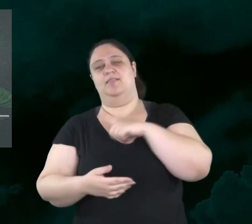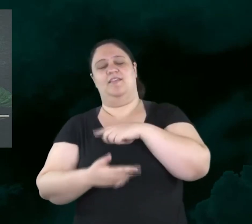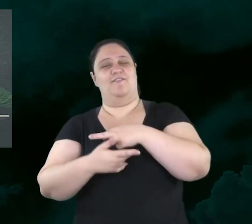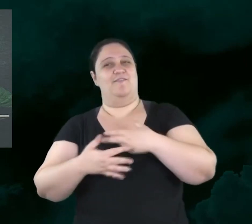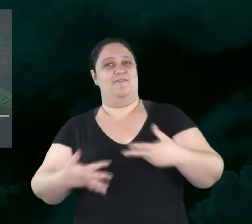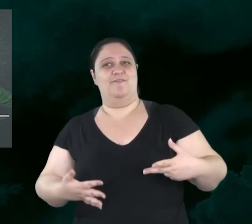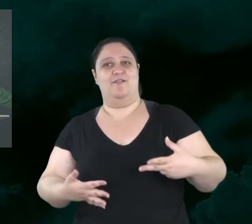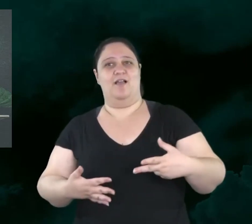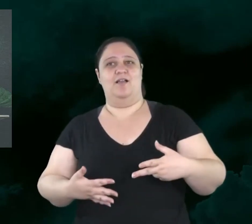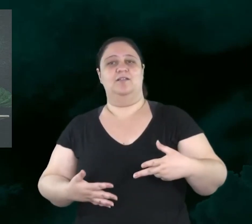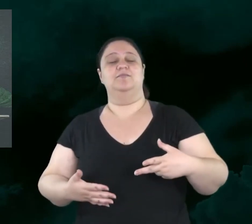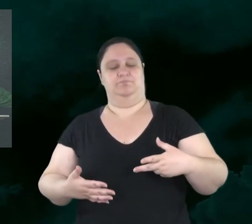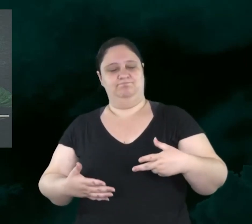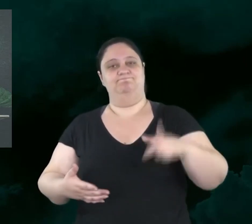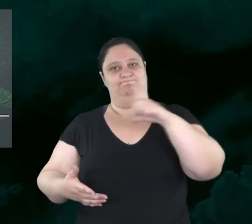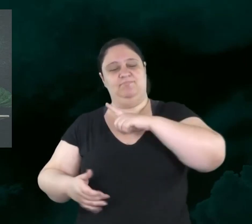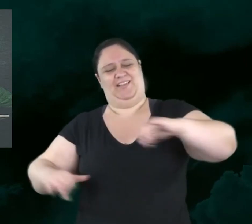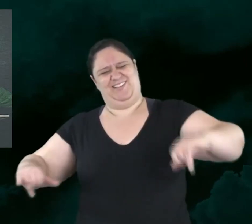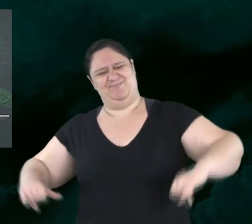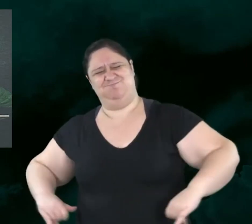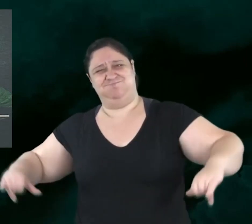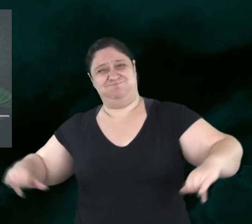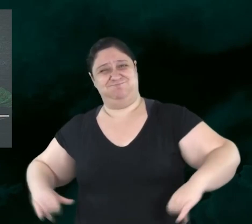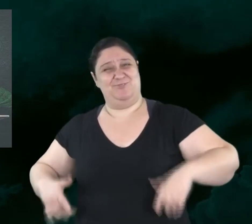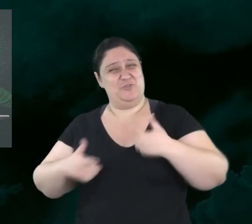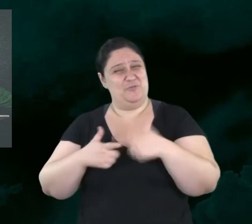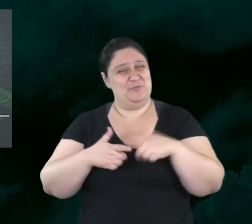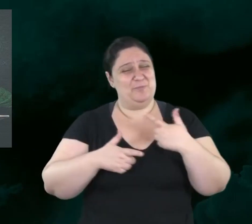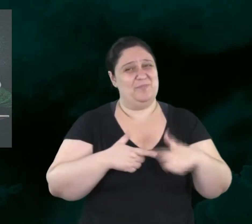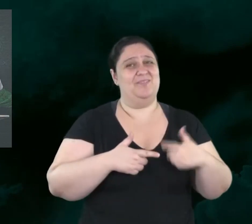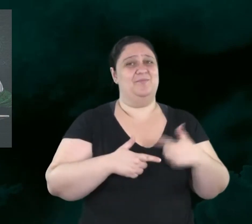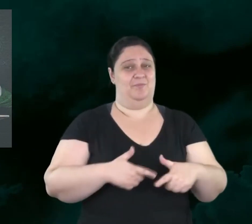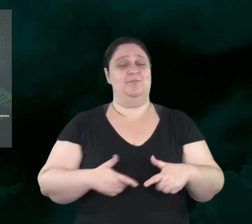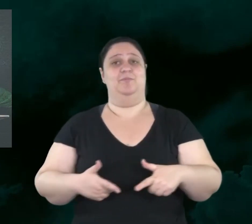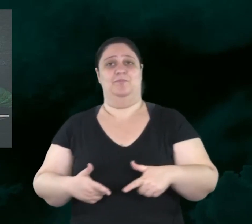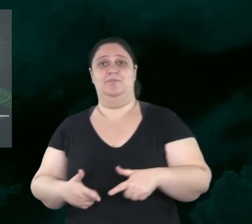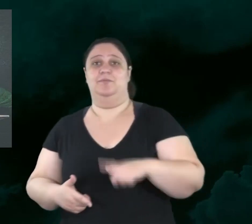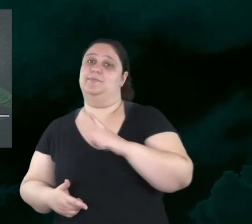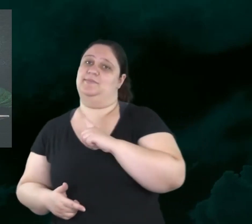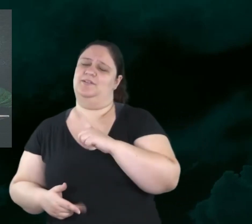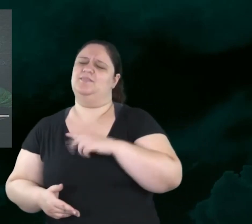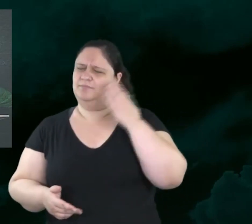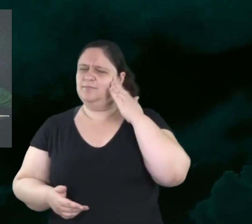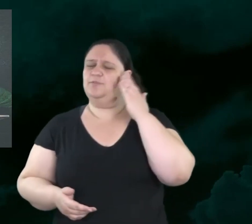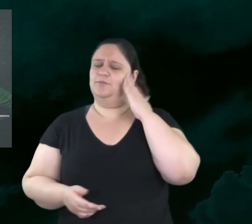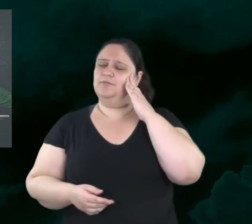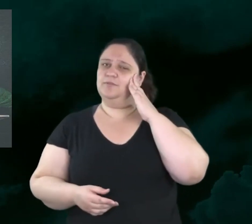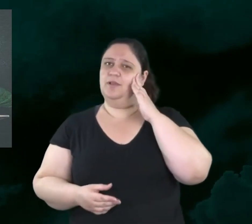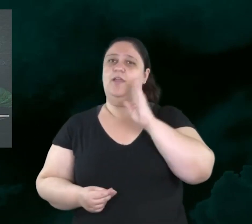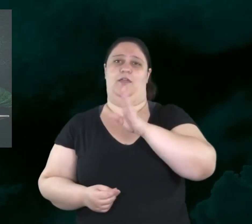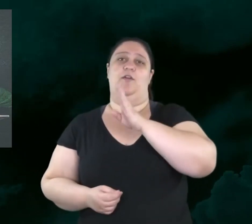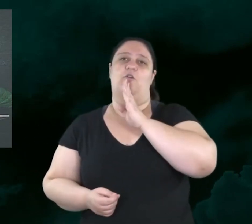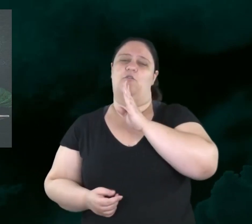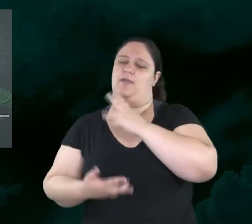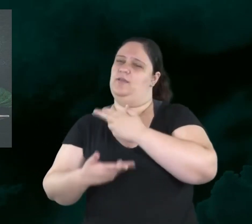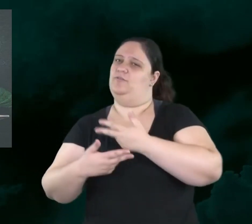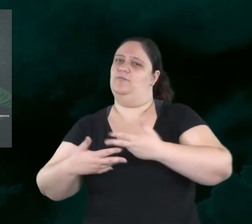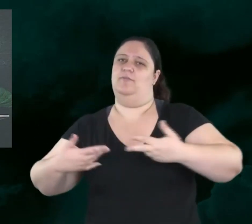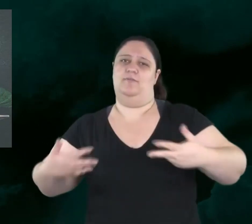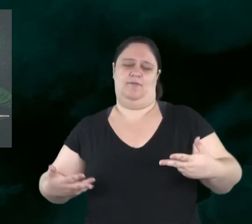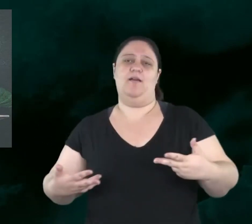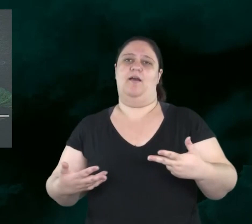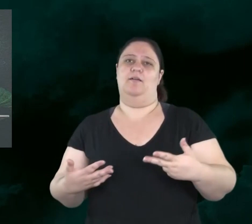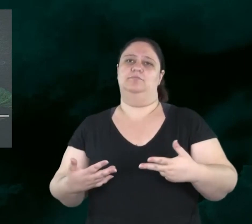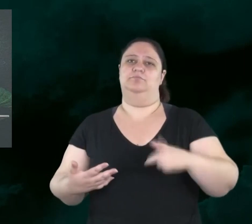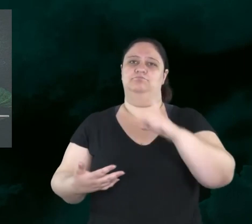passando por alguma provação, alguma situação difícil, algum sofrimento. Eu sei, conheço vários irmãos e irmãs que